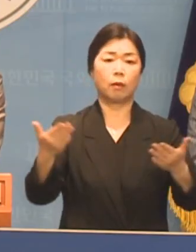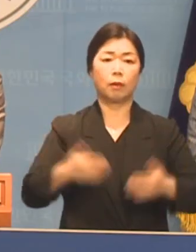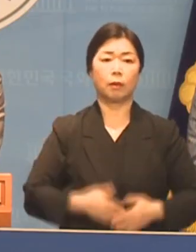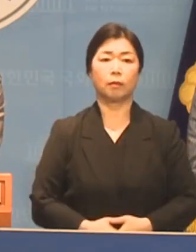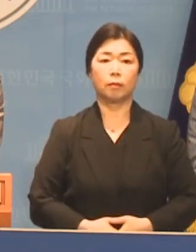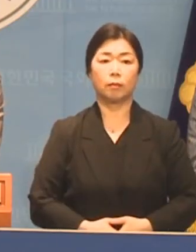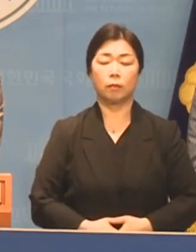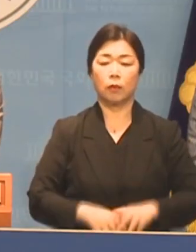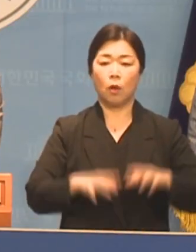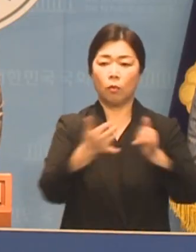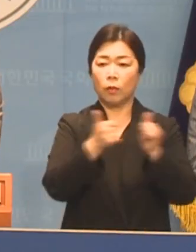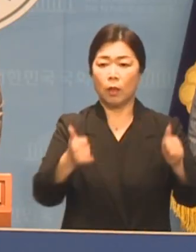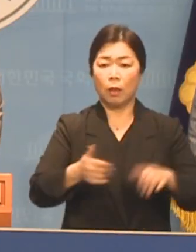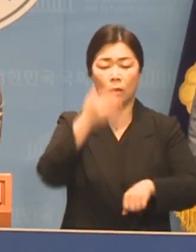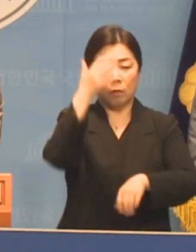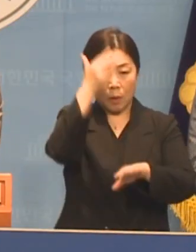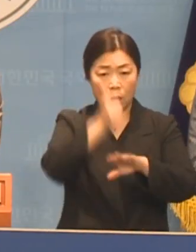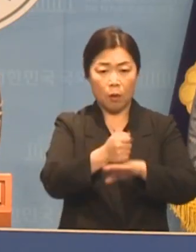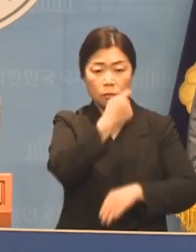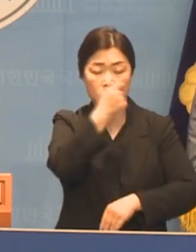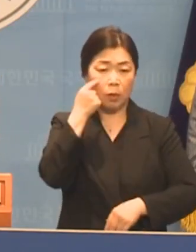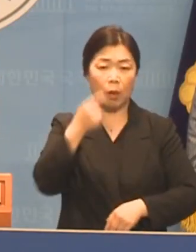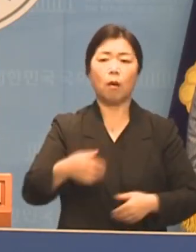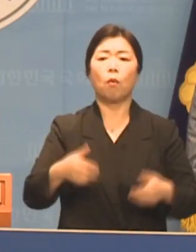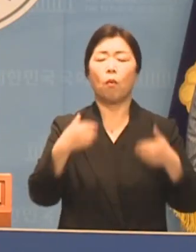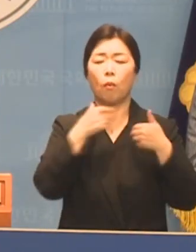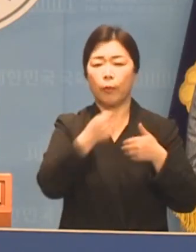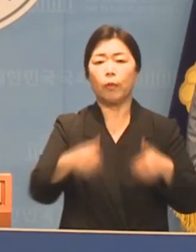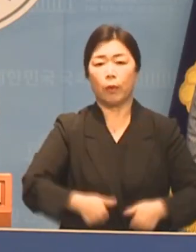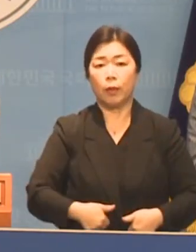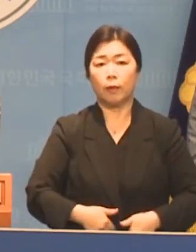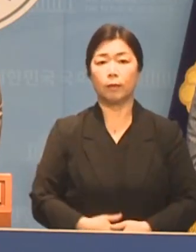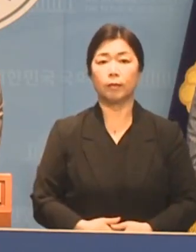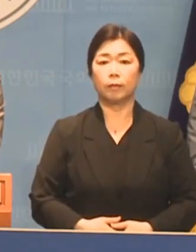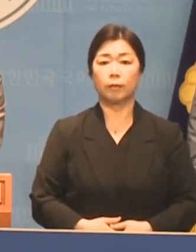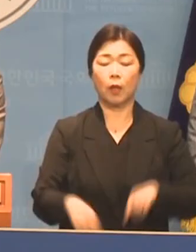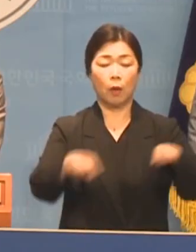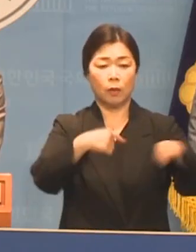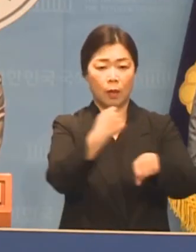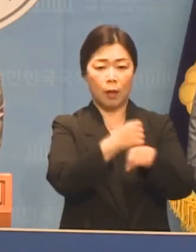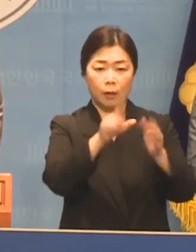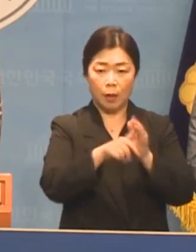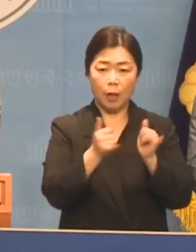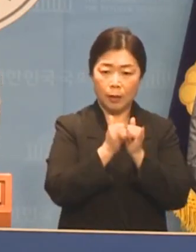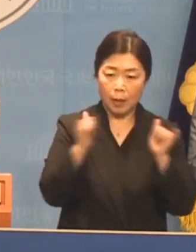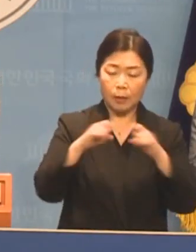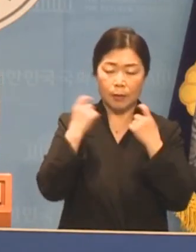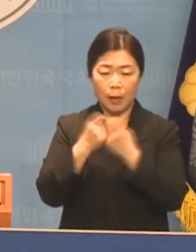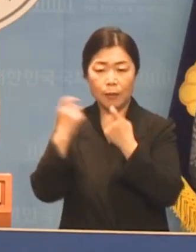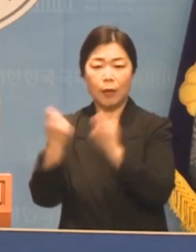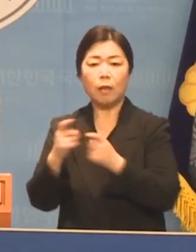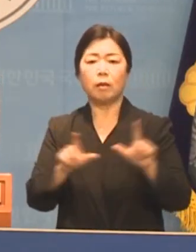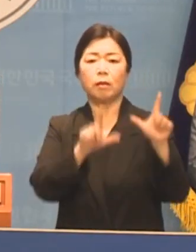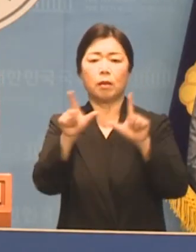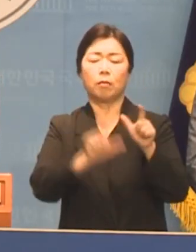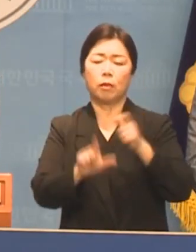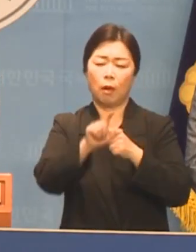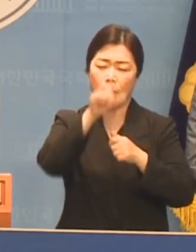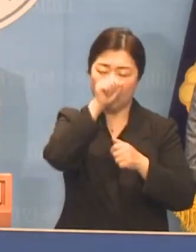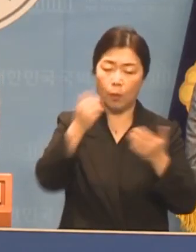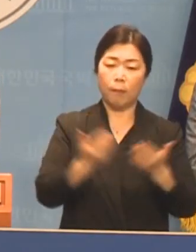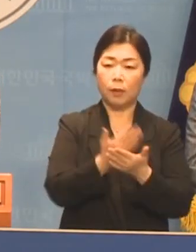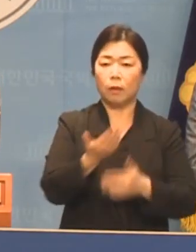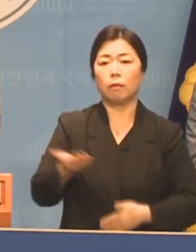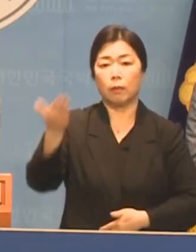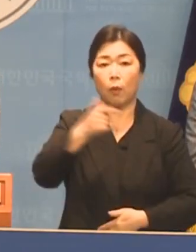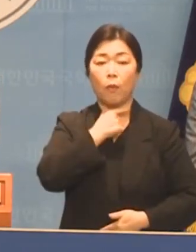국민들은 성과를 내는 정치를 원하고 있습니다. 정치를 통해서 국민 개개인의 삶의 질이 향상되기를 원하고